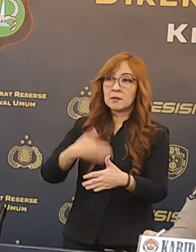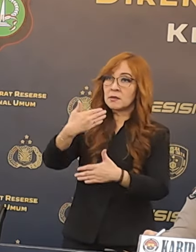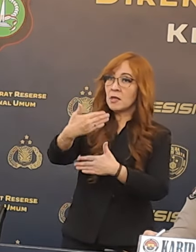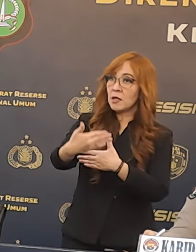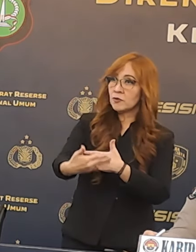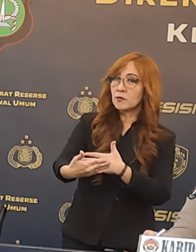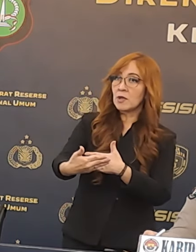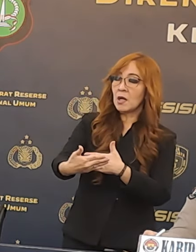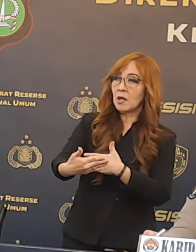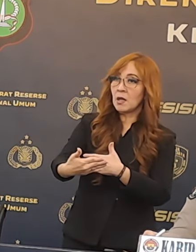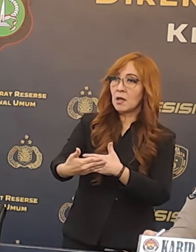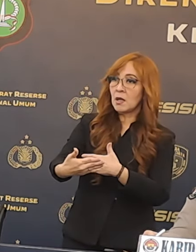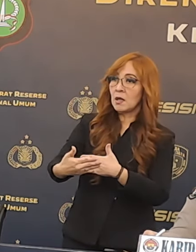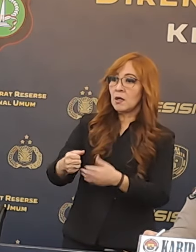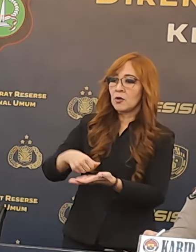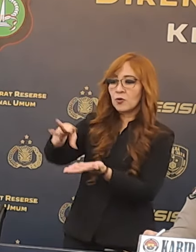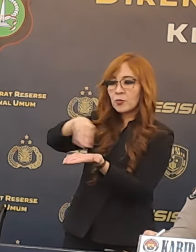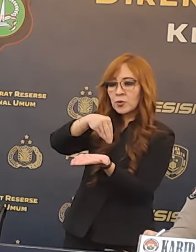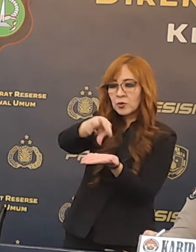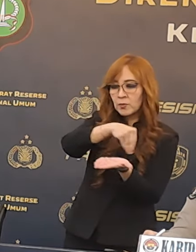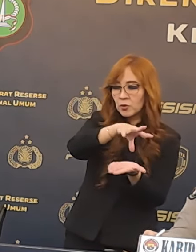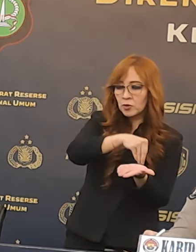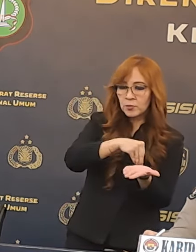selanjutnya melakukan pengumpulan informasi